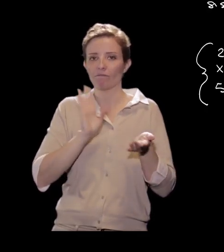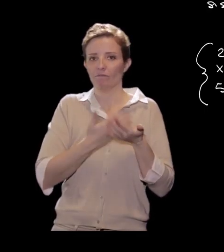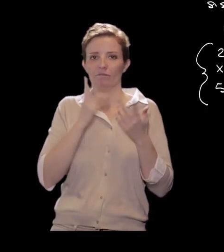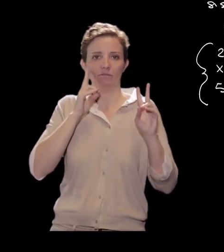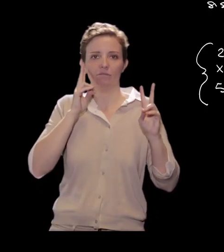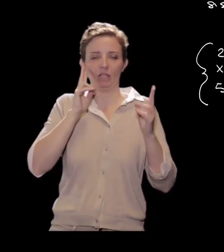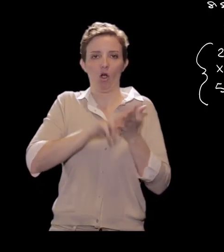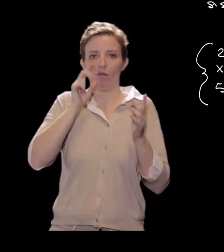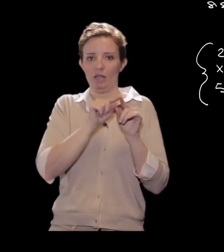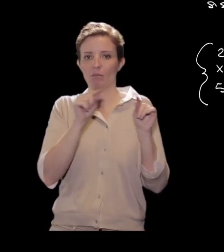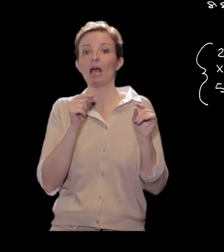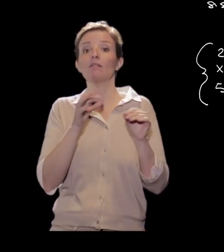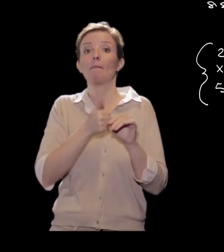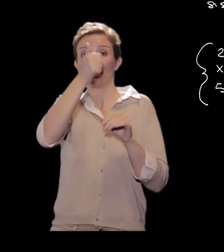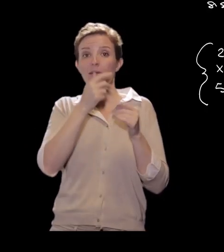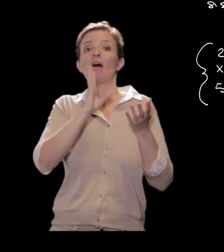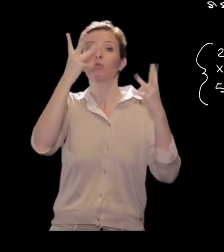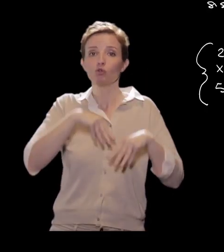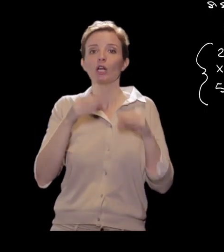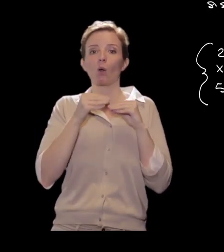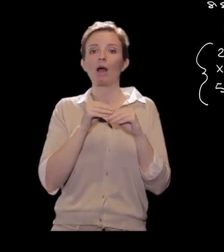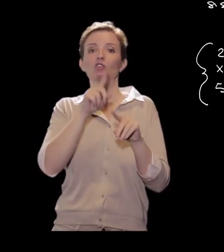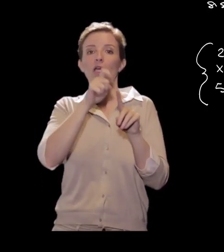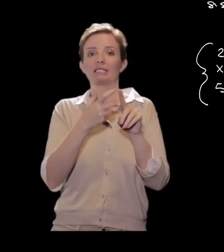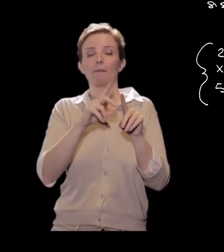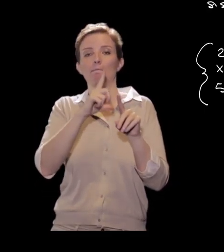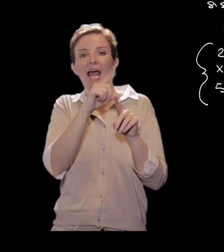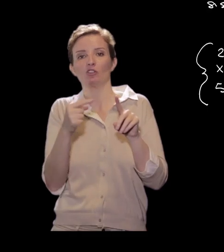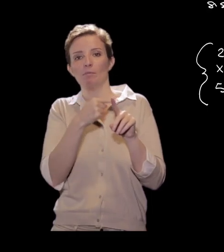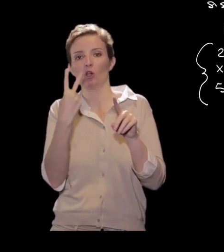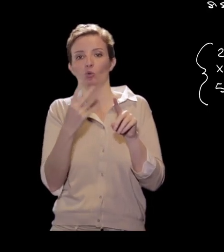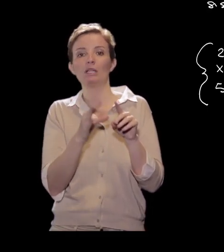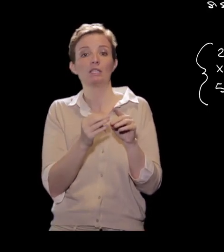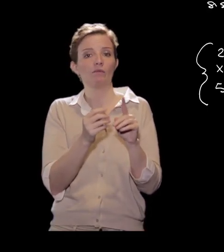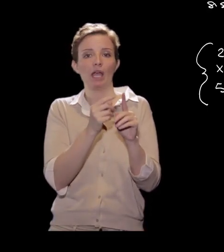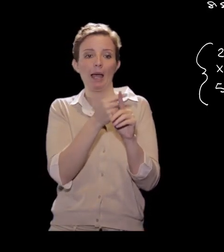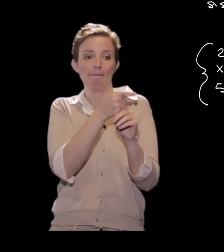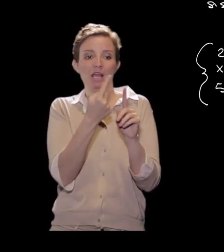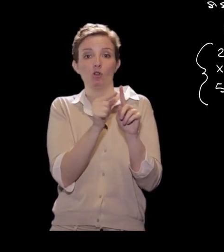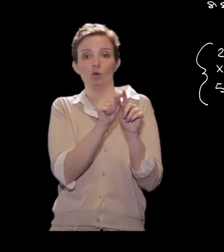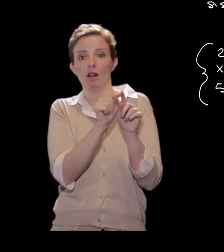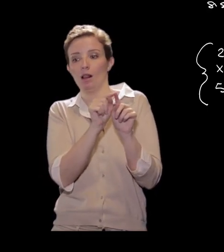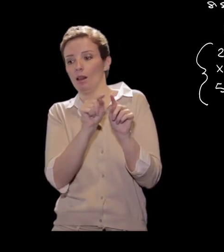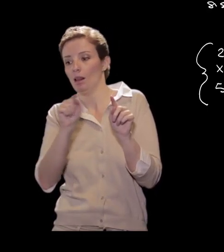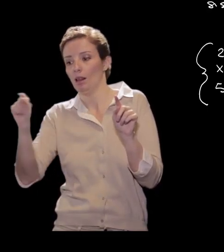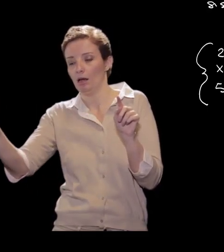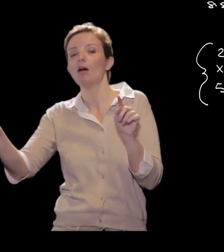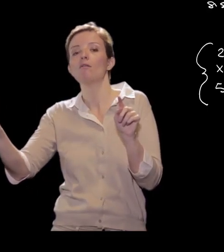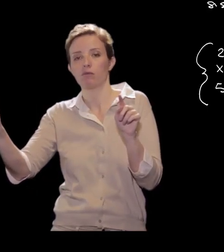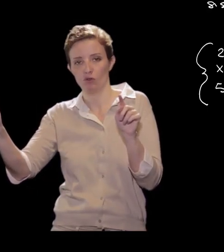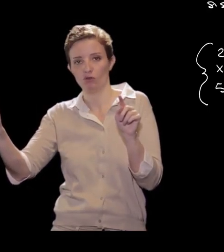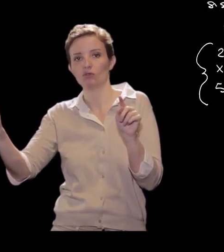maggiore di meno due quindi da meno 2 ovviamente escluso in poi abbiamo che la prima